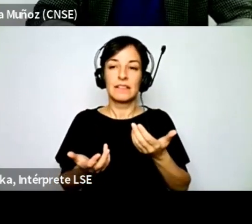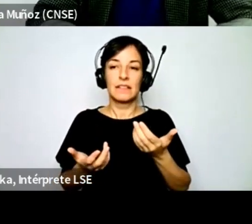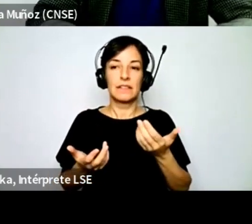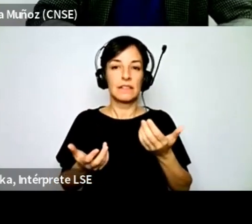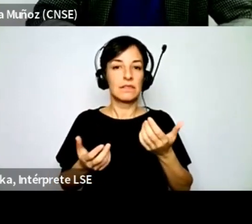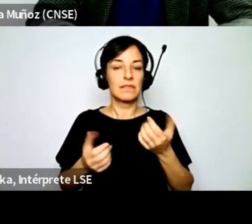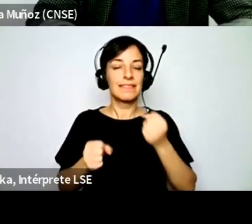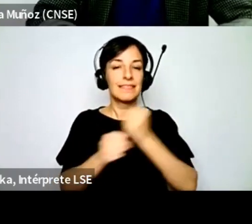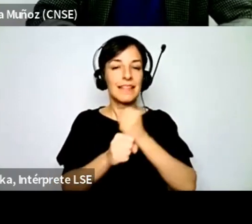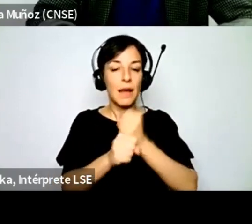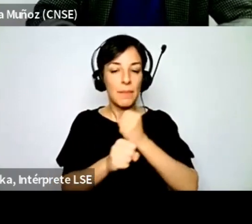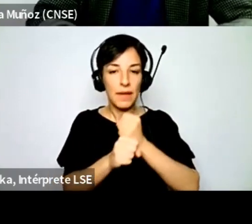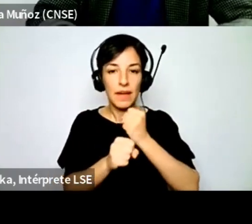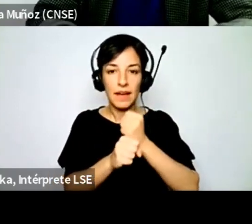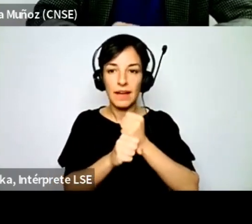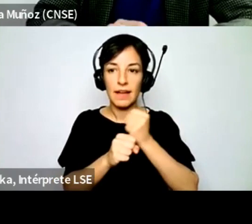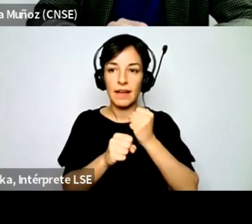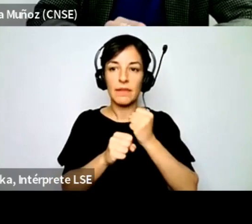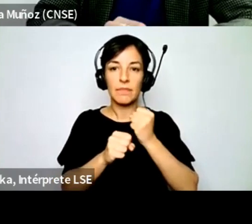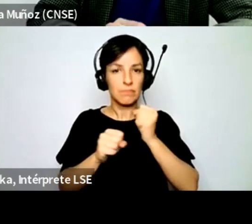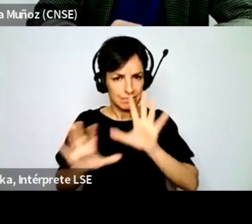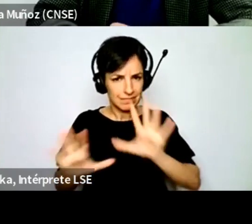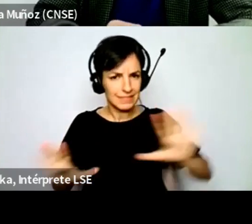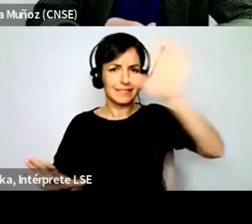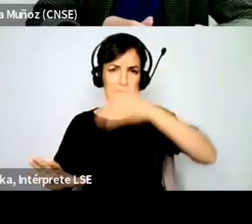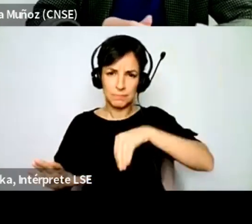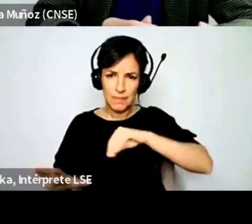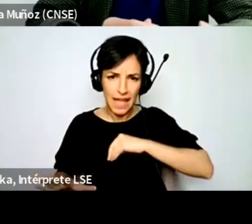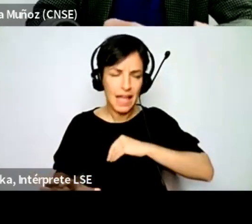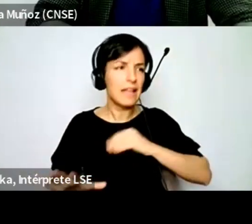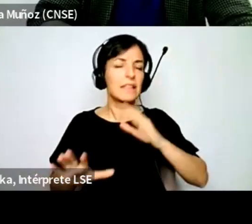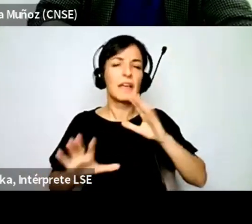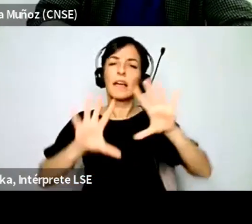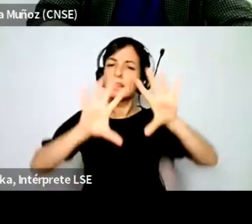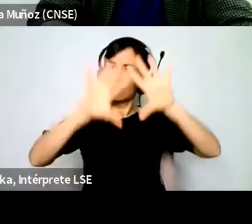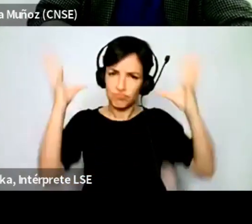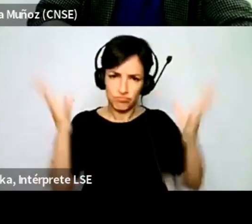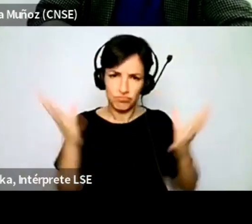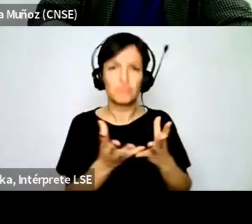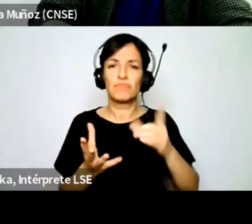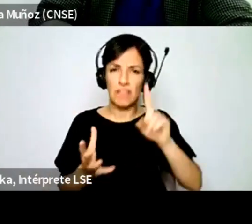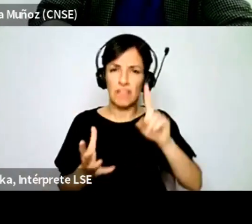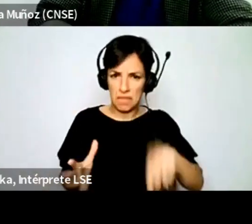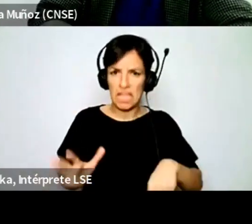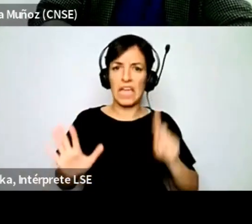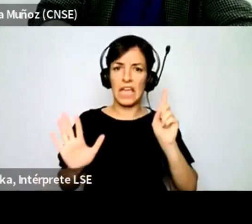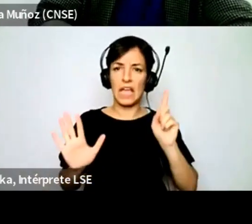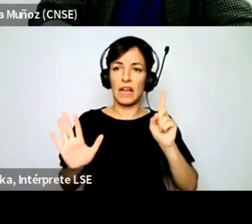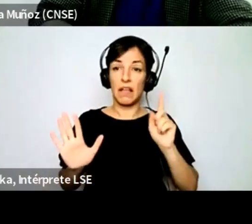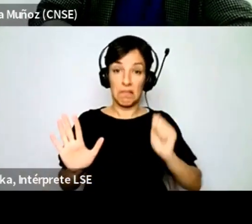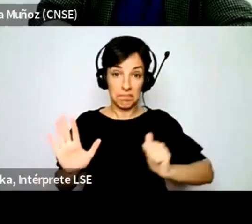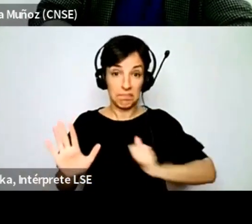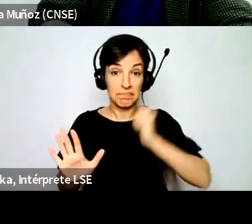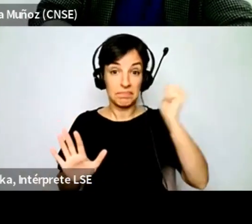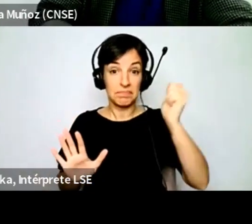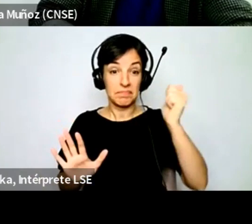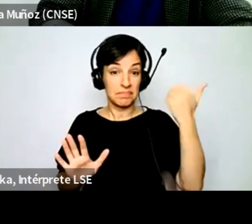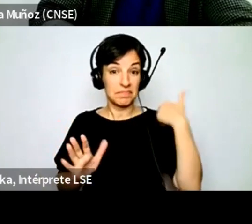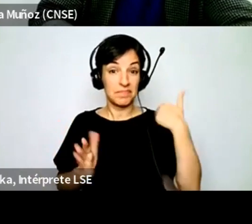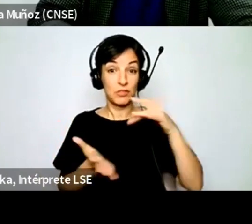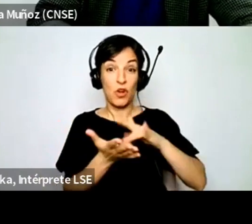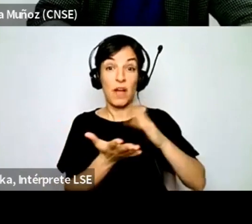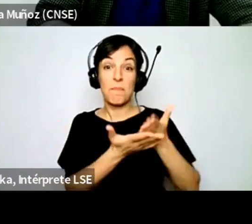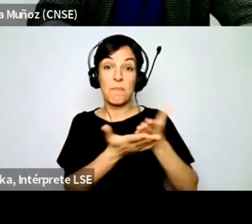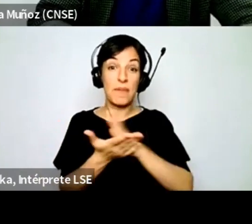actuamos a nivel estatal y a nivel internacional incluso. De hecho, hemos hecho mediaciones,